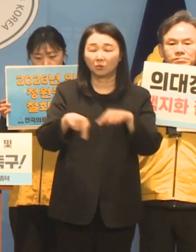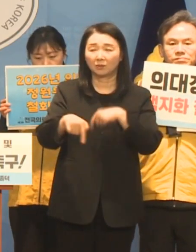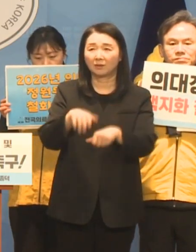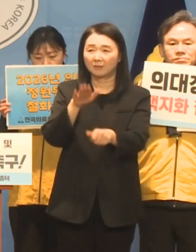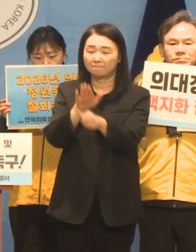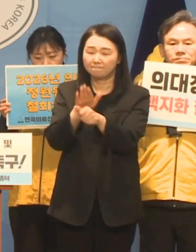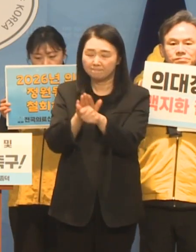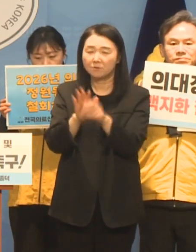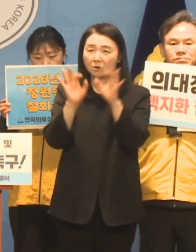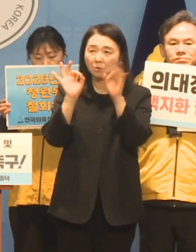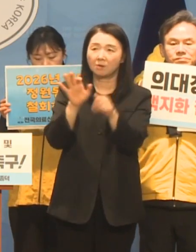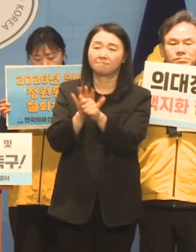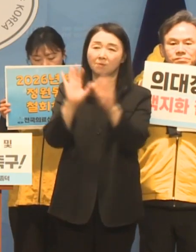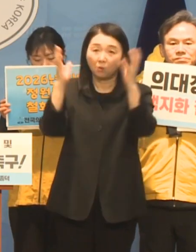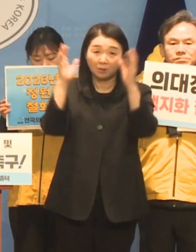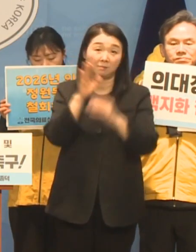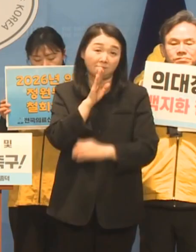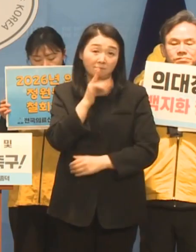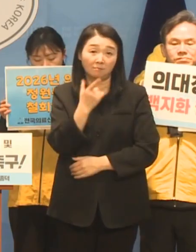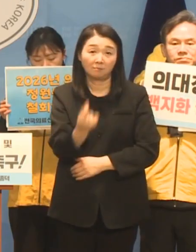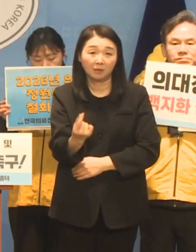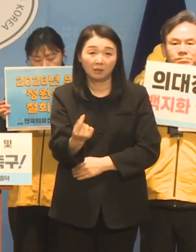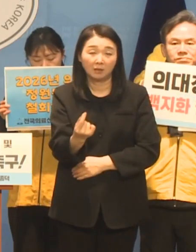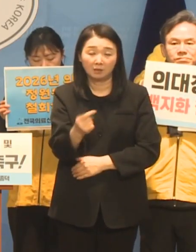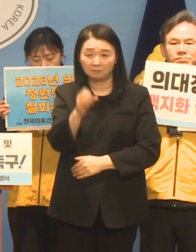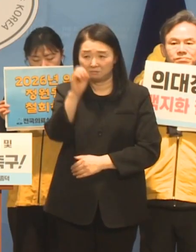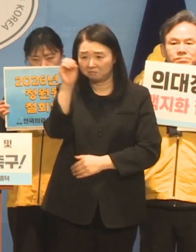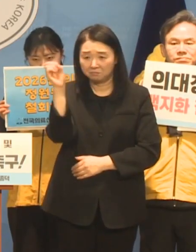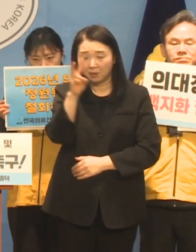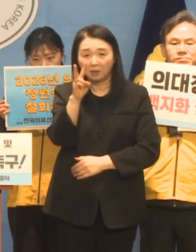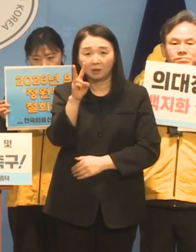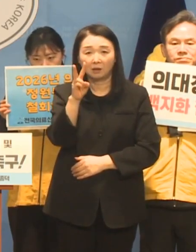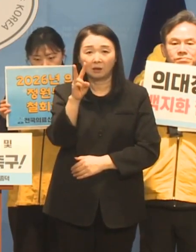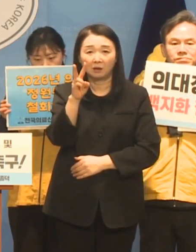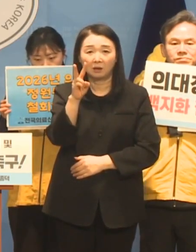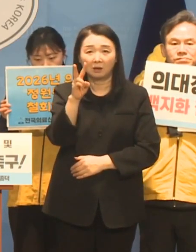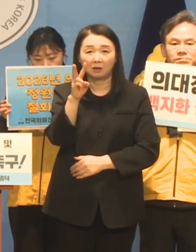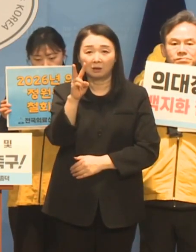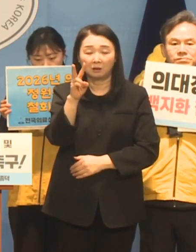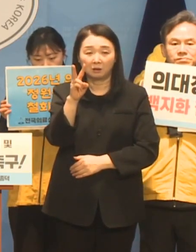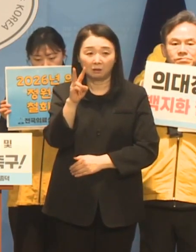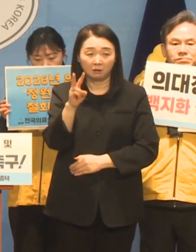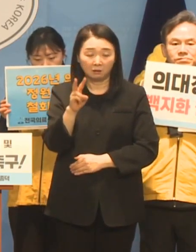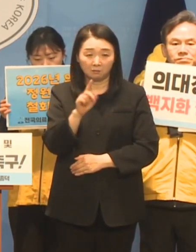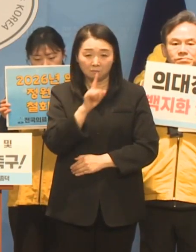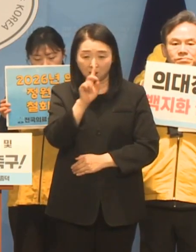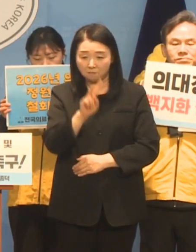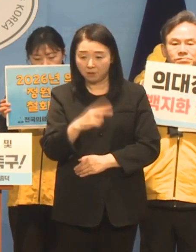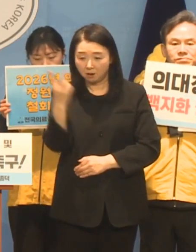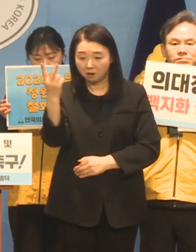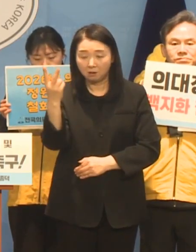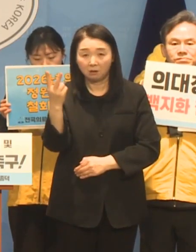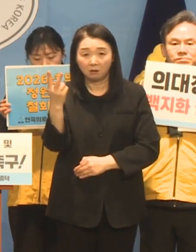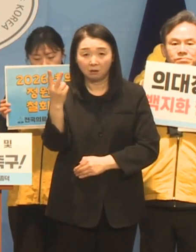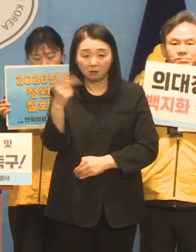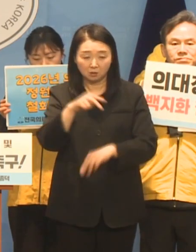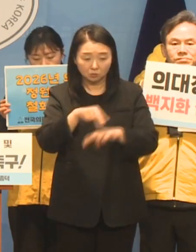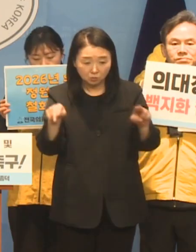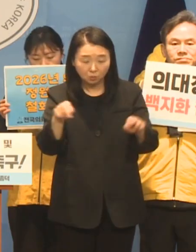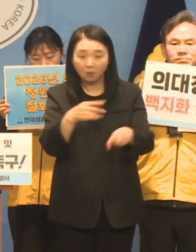지지했습니다. 이렇게 하루아침에 뒤엎을 그런 정책이 결코 아닙니다.